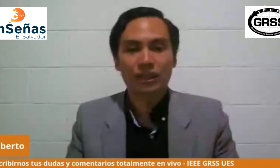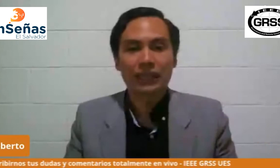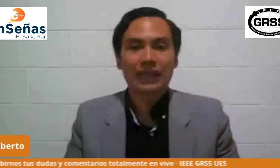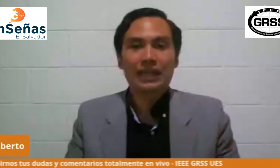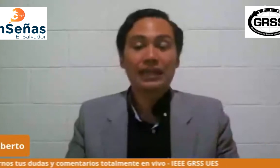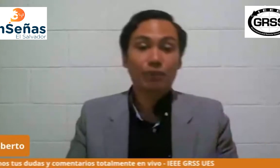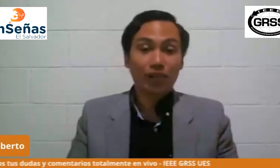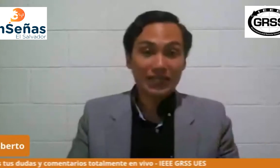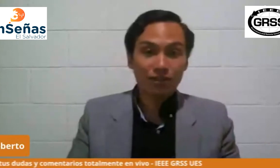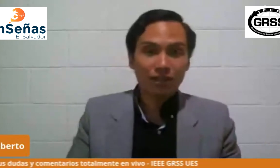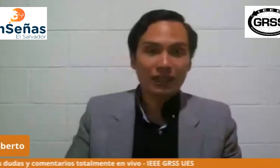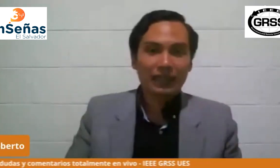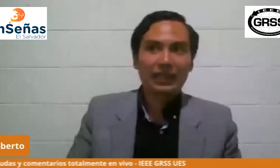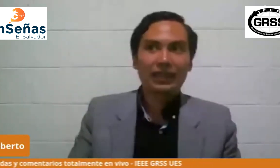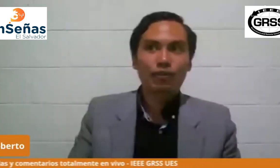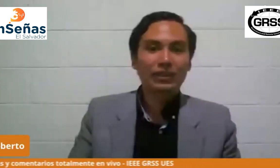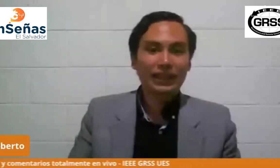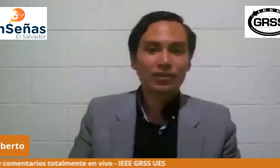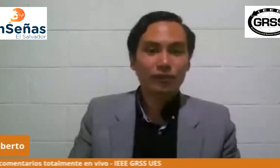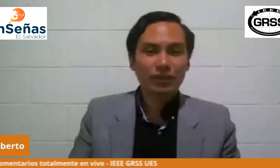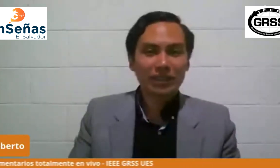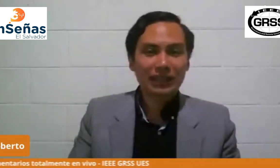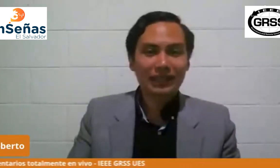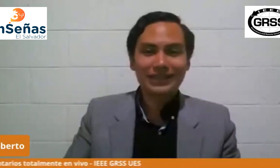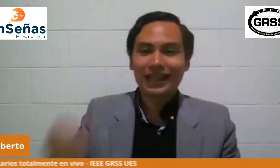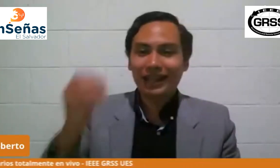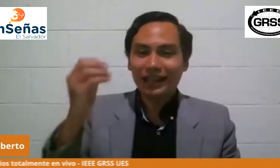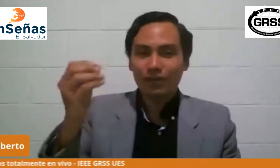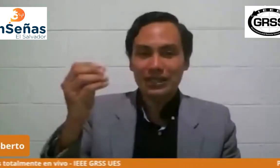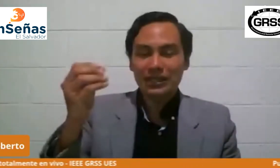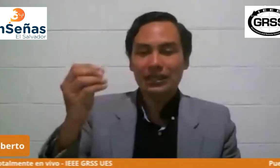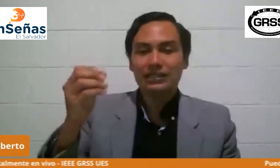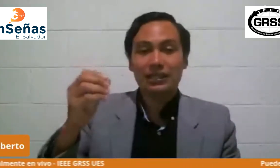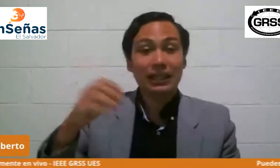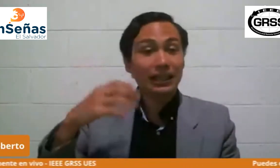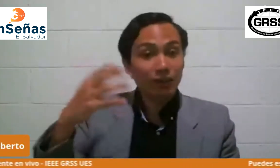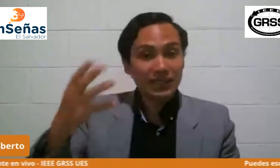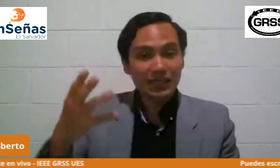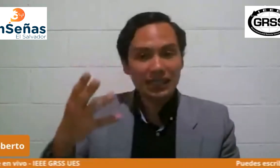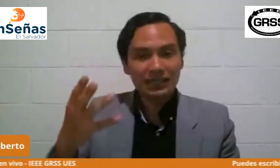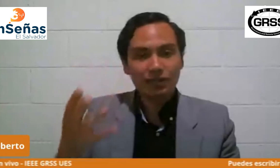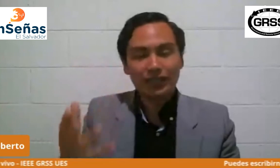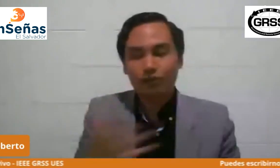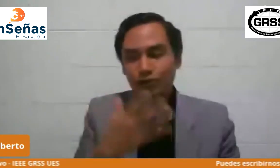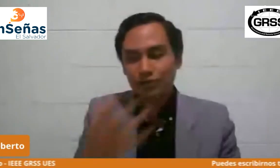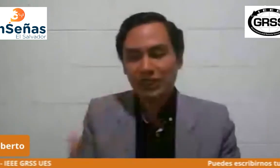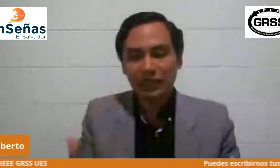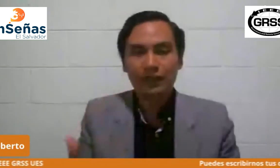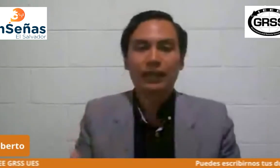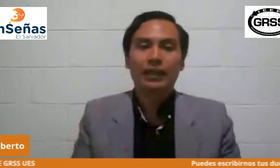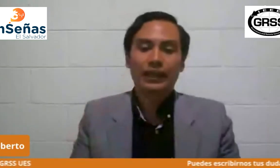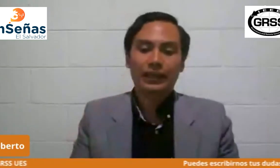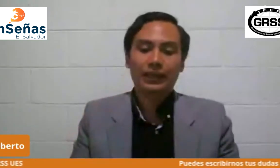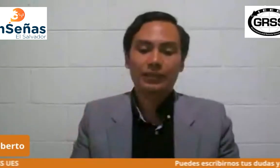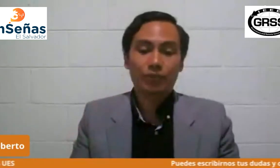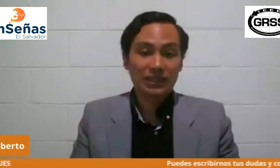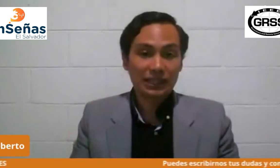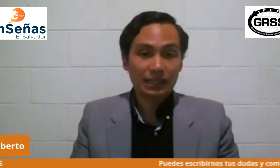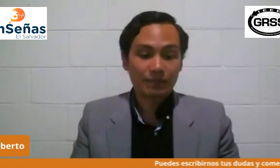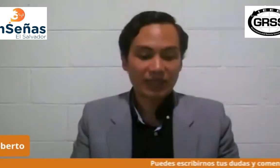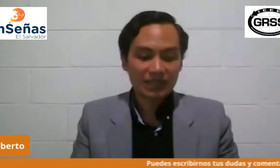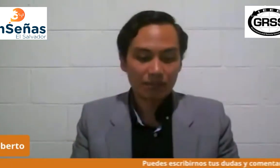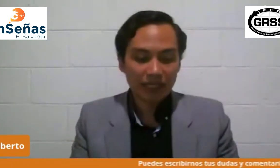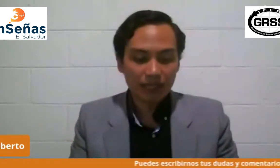derechos. Y por eso, un derecho fundamental es la lengua de señas. Y la lengua de señas ha sido reconocida por